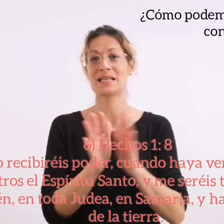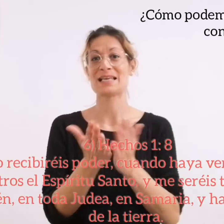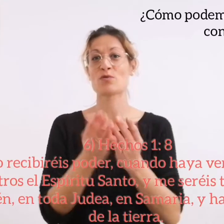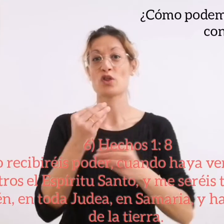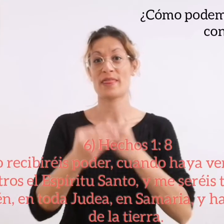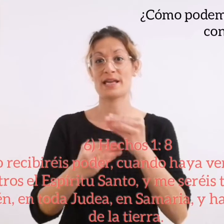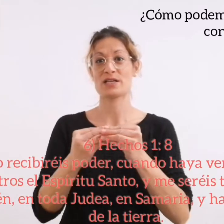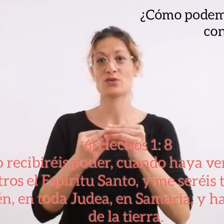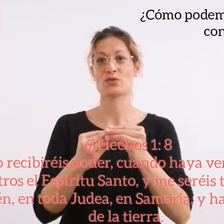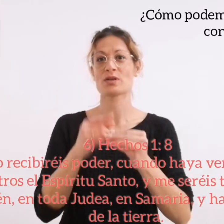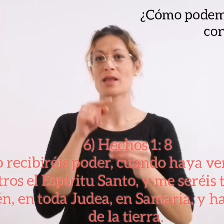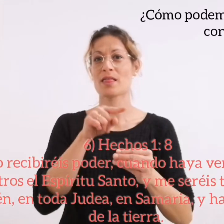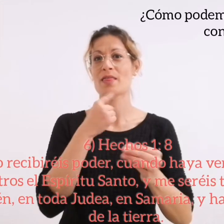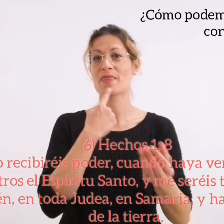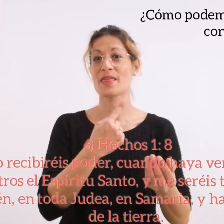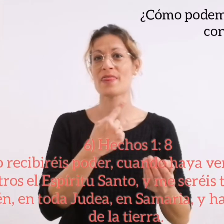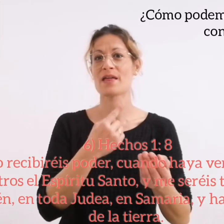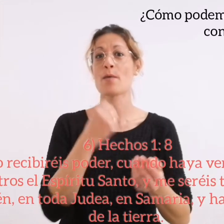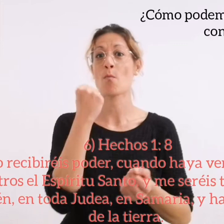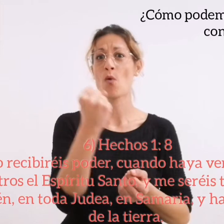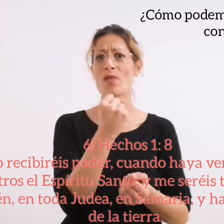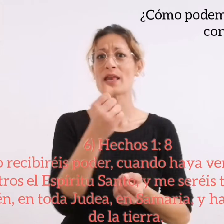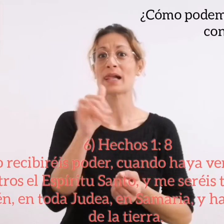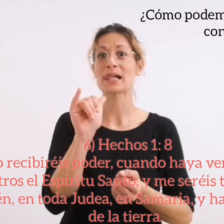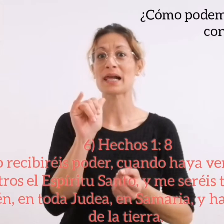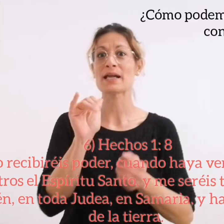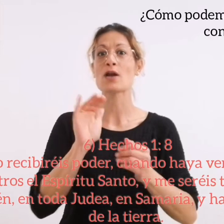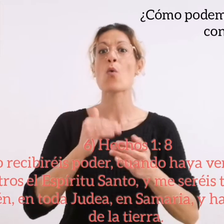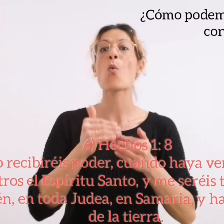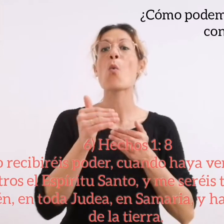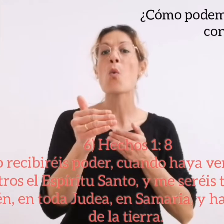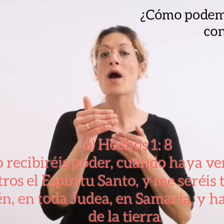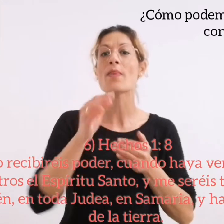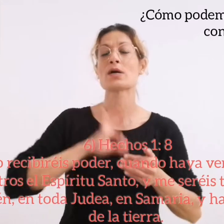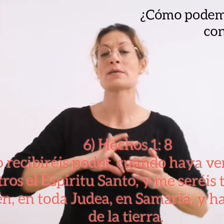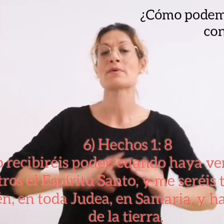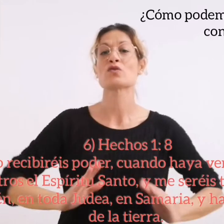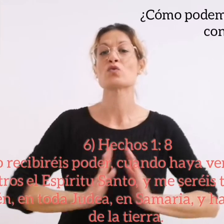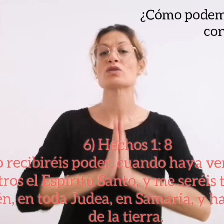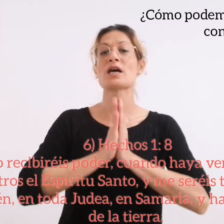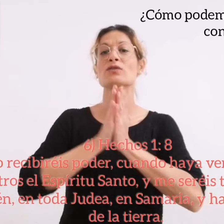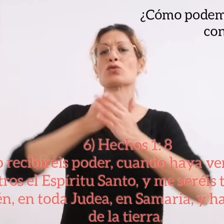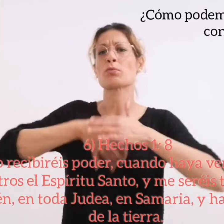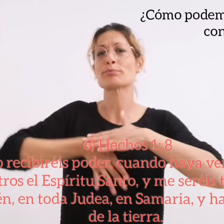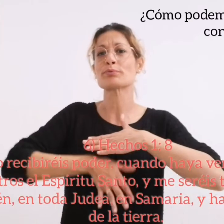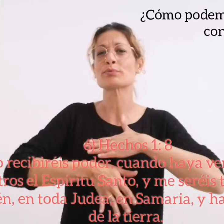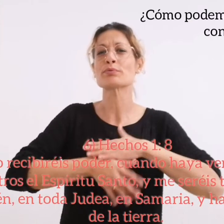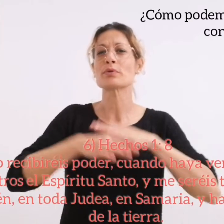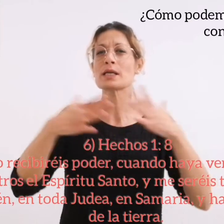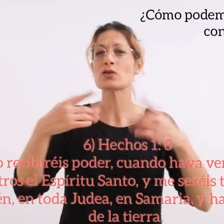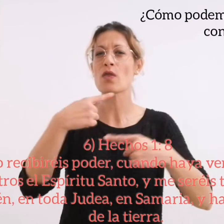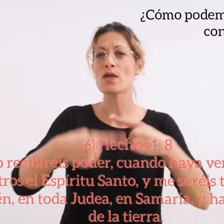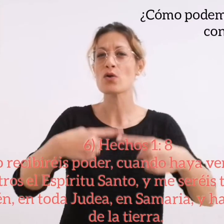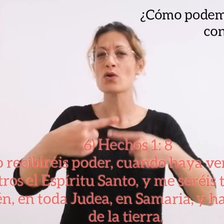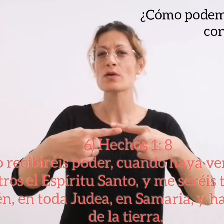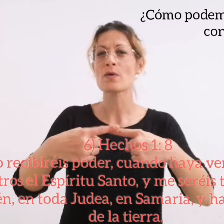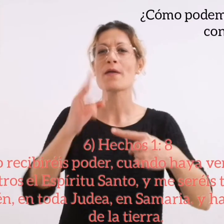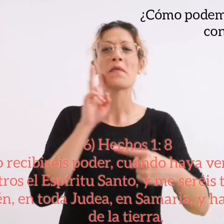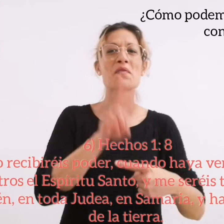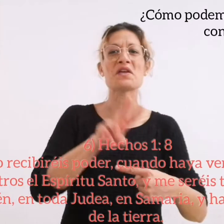Pero recibiréis poder cuando el Espíritu Santo haya venido sobre vosotros, y me seréis testigos en Jerusalén, en toda Judea,